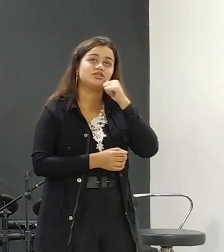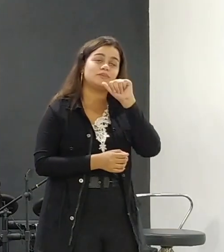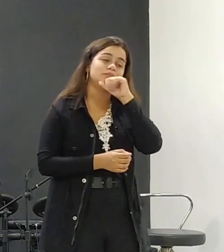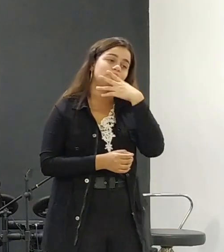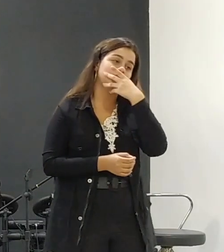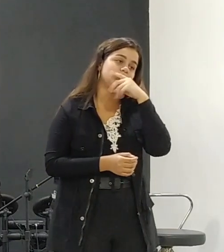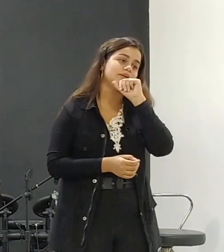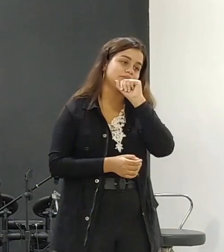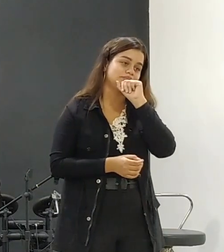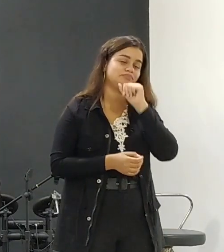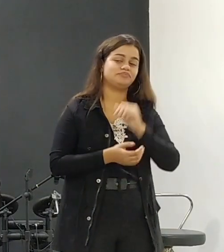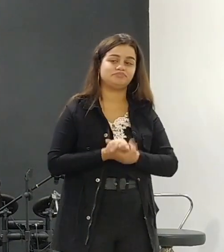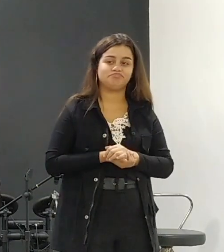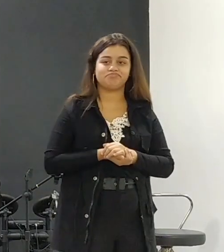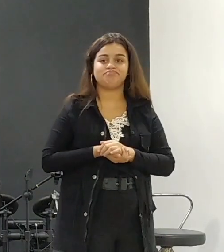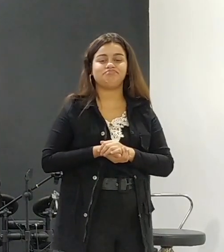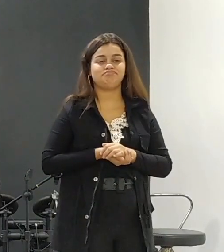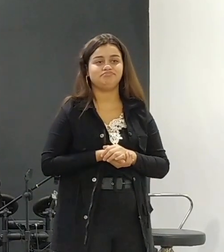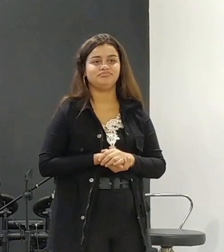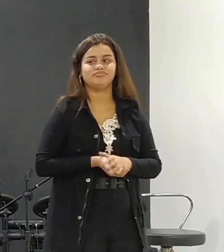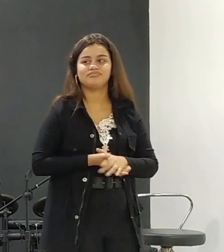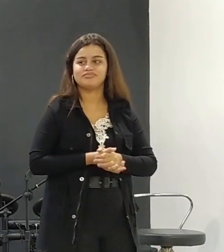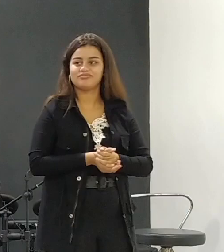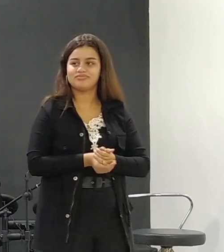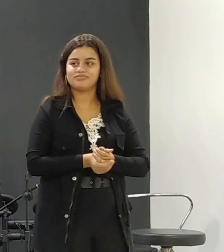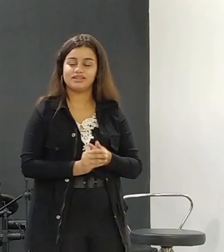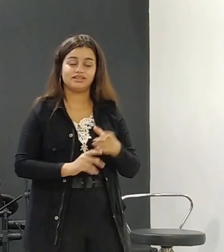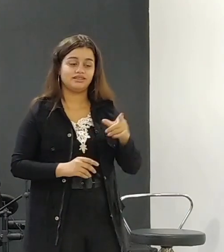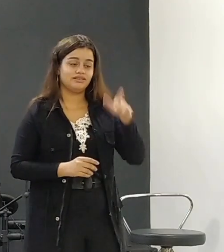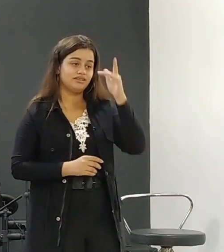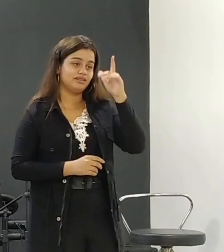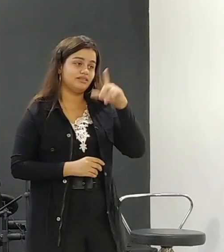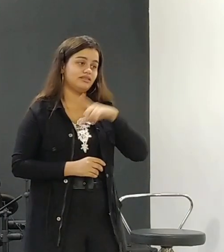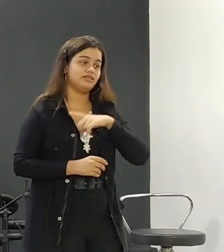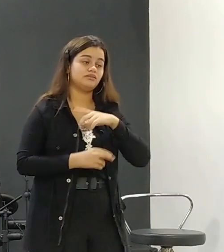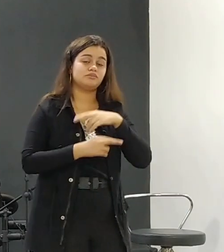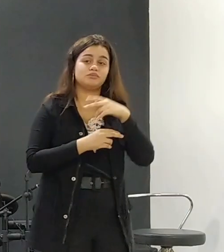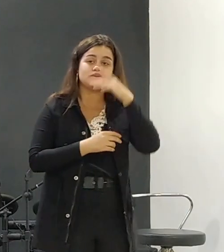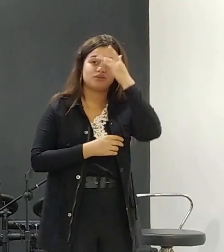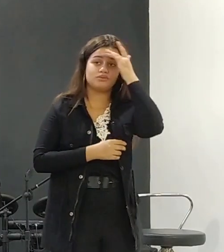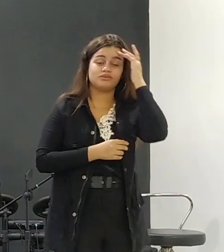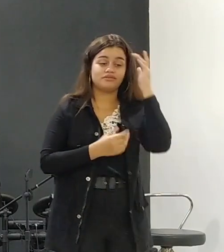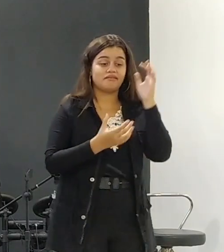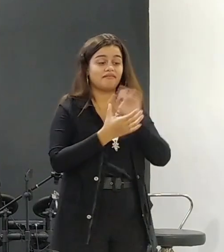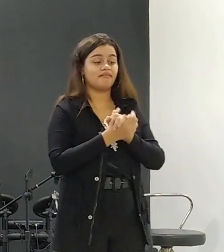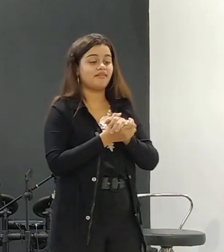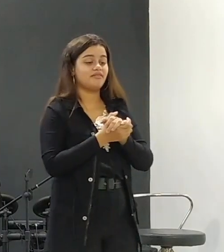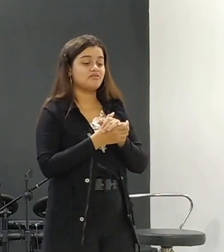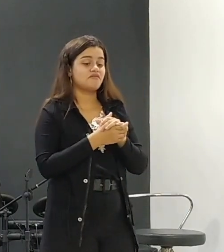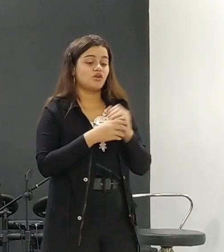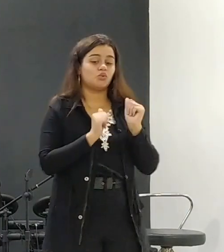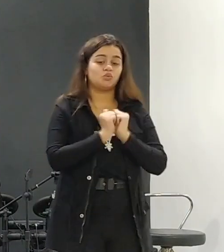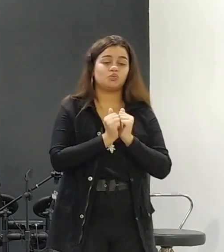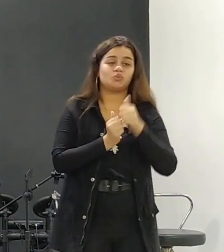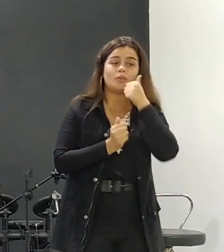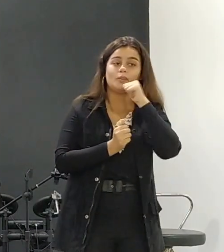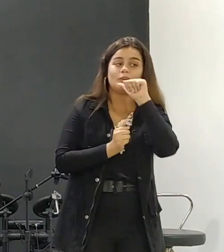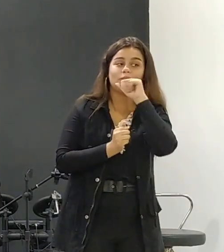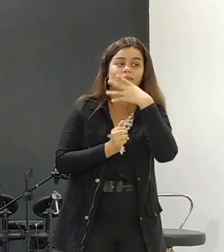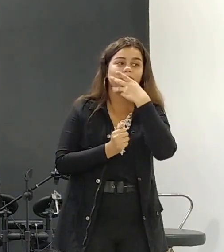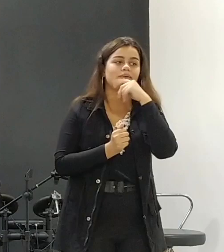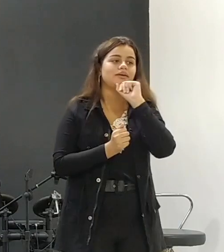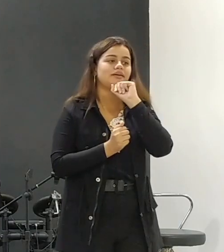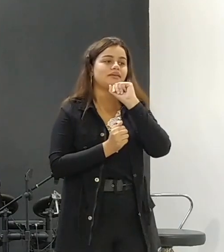Mas quem casa quer casa. Né? Tem gente que casa, não quer sair de casa, quer ficar lá, a mãe continua cuidando dos filhos,